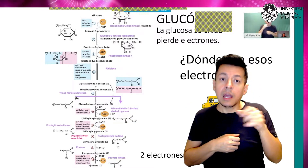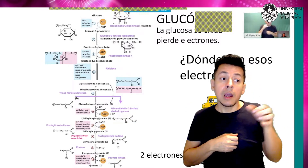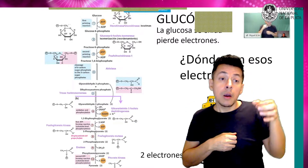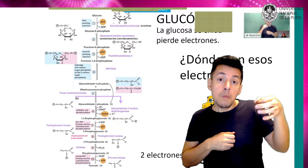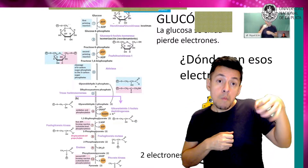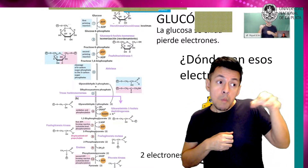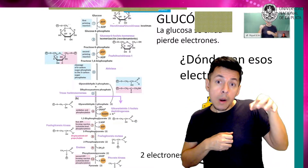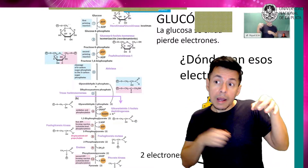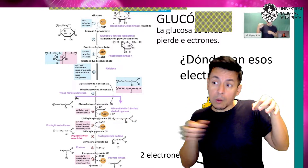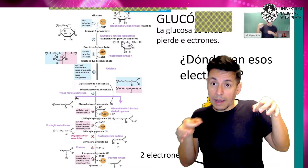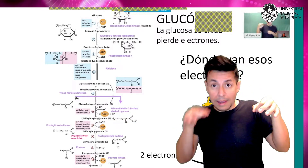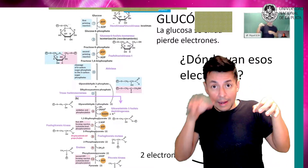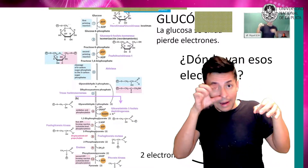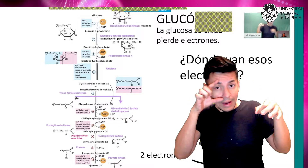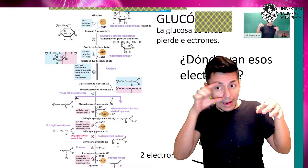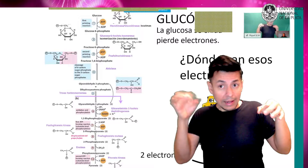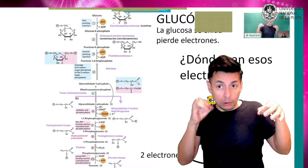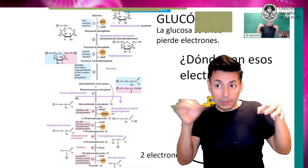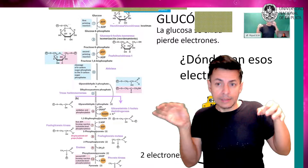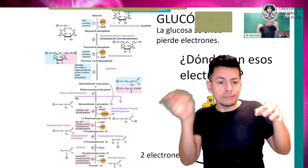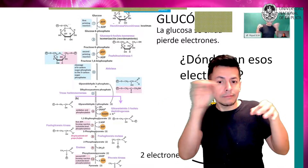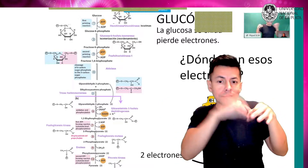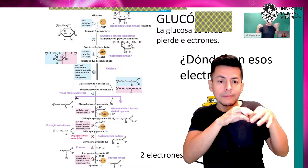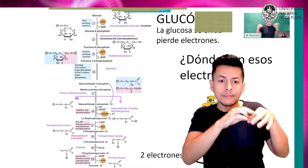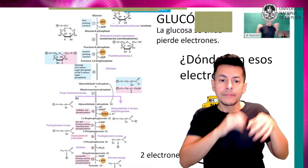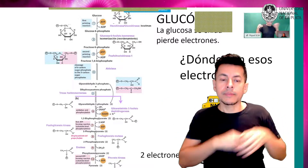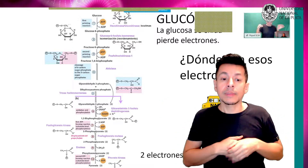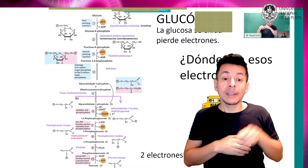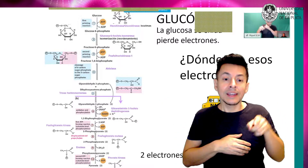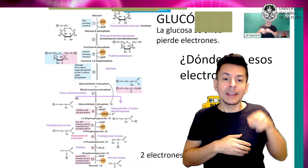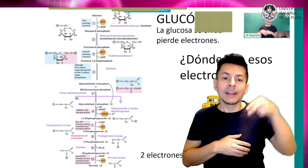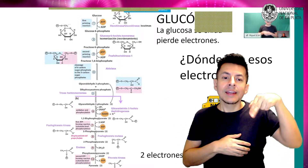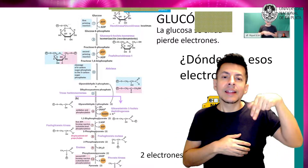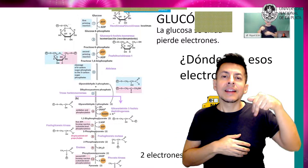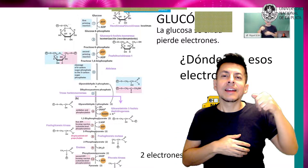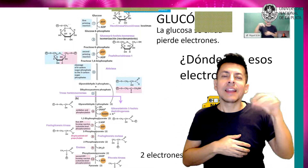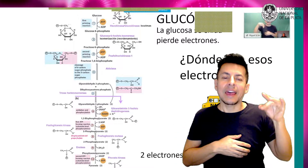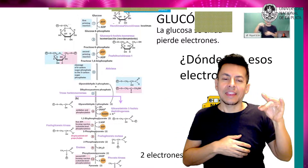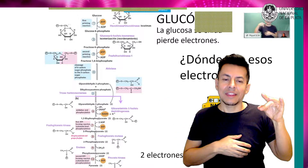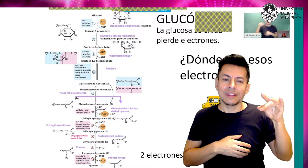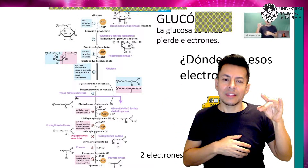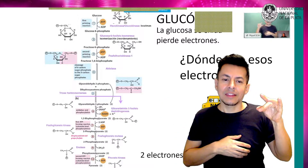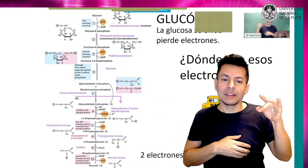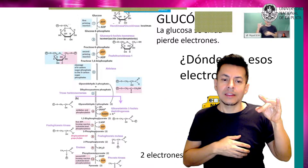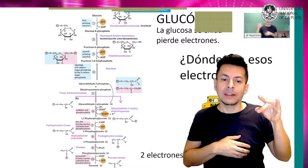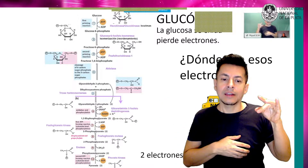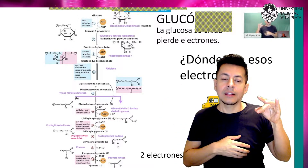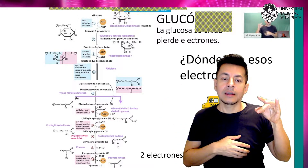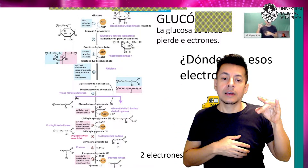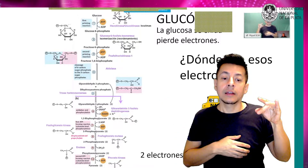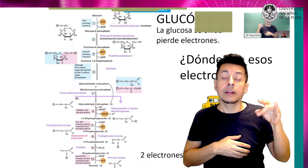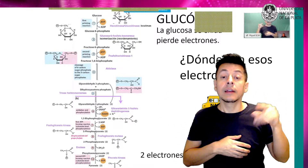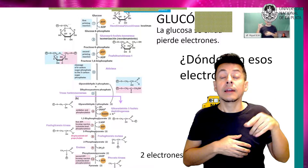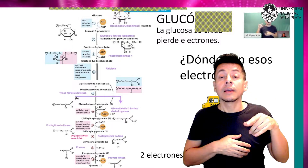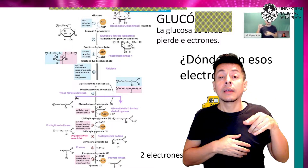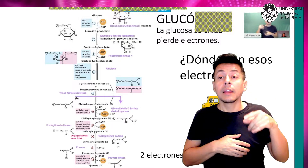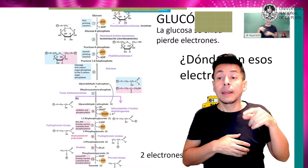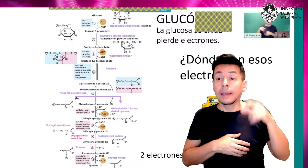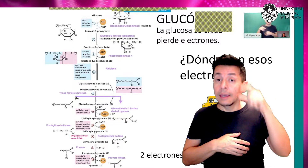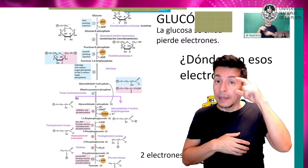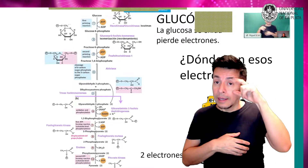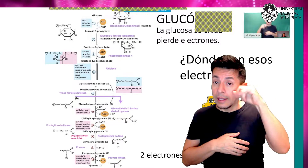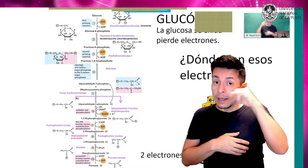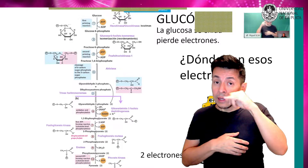el NAD+. Cuando el NAD acepta esos dos electrones, se transforma en NADH o NAD